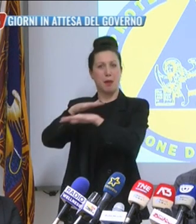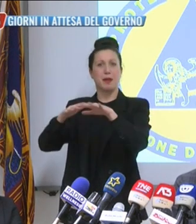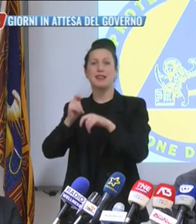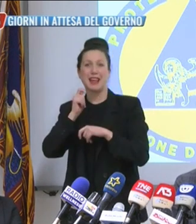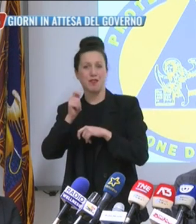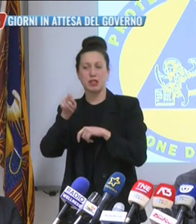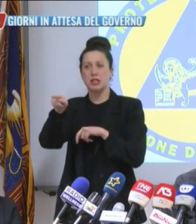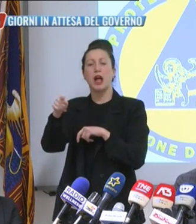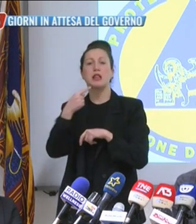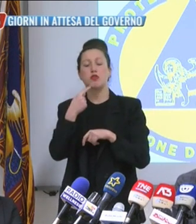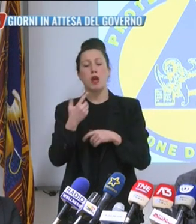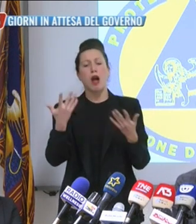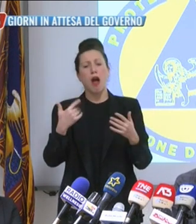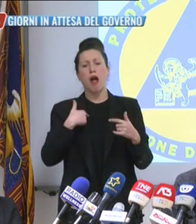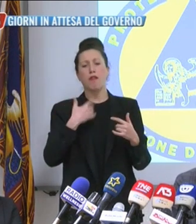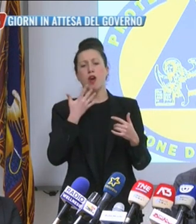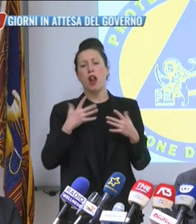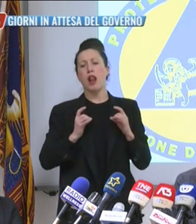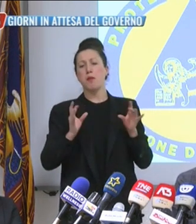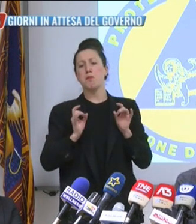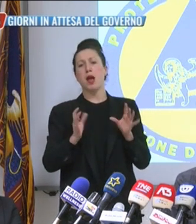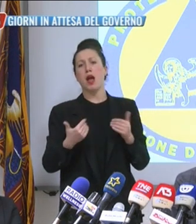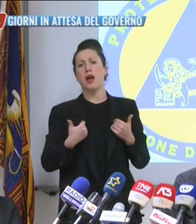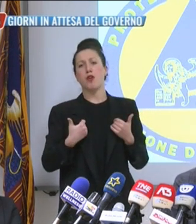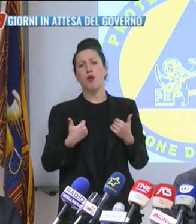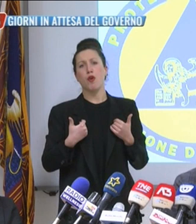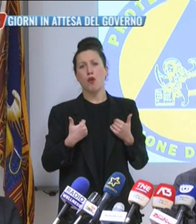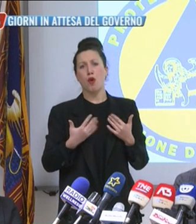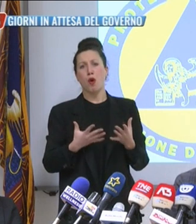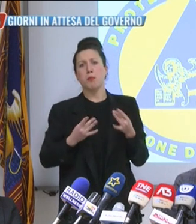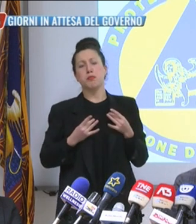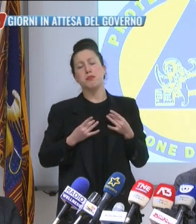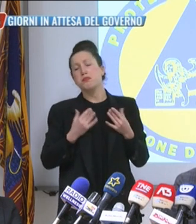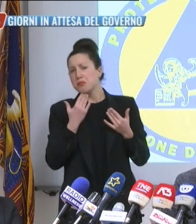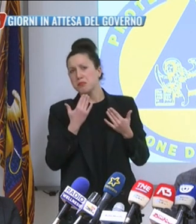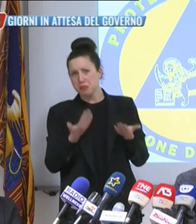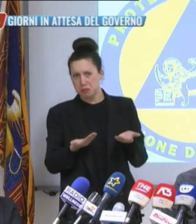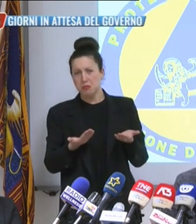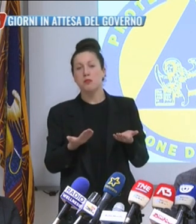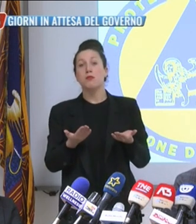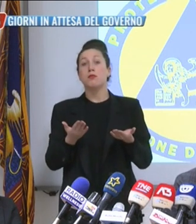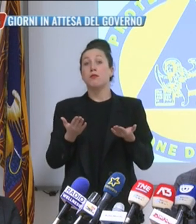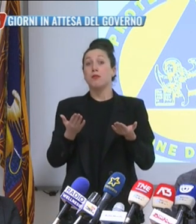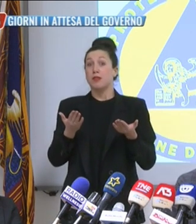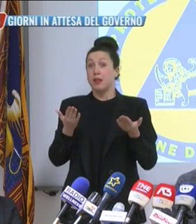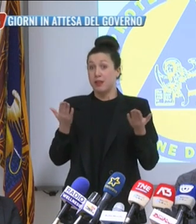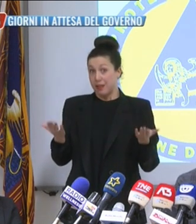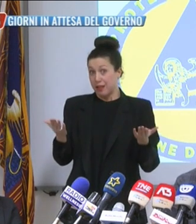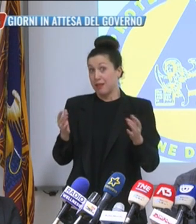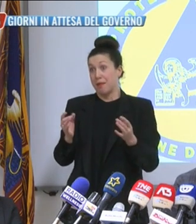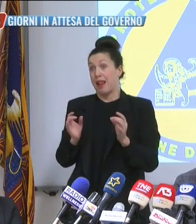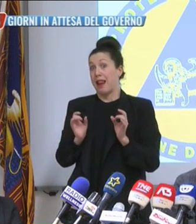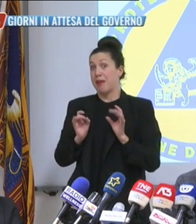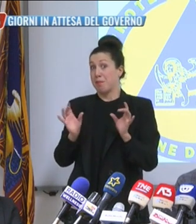ma il problema è che poi lo diffondi, perché se fosse solo per te, rispettiamo il tuo regalo che ti vuoi fare.